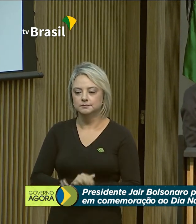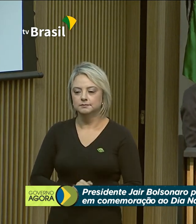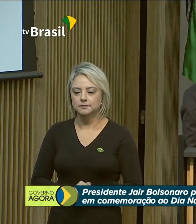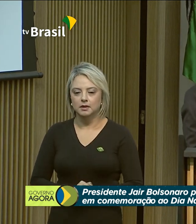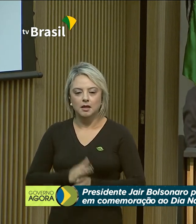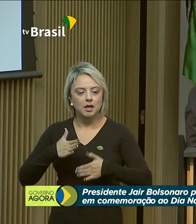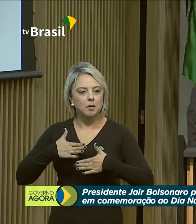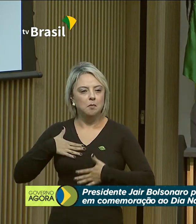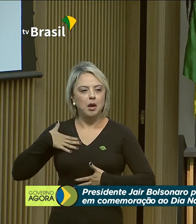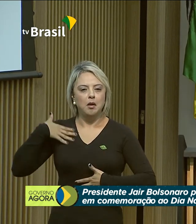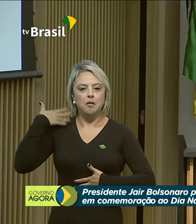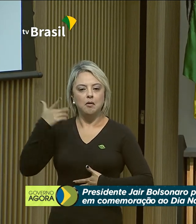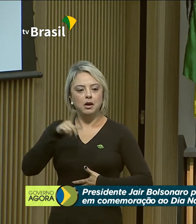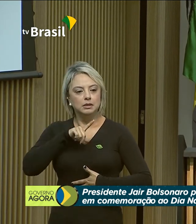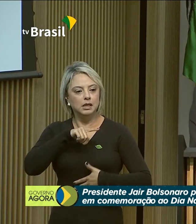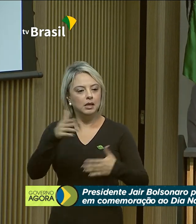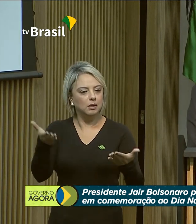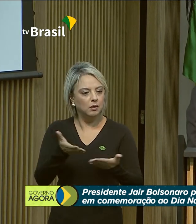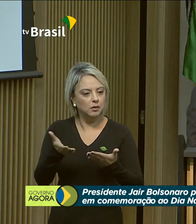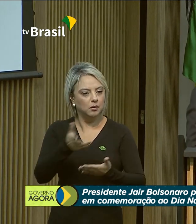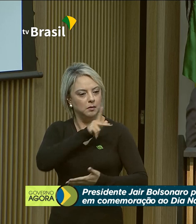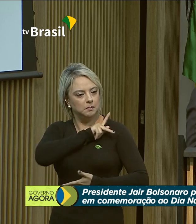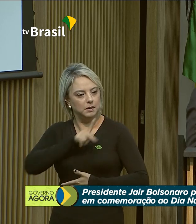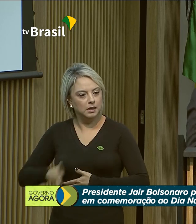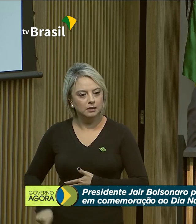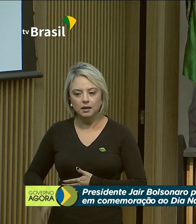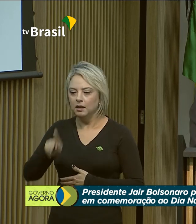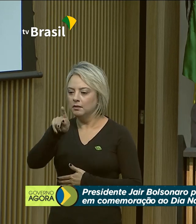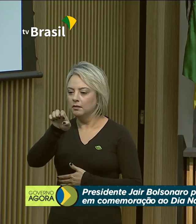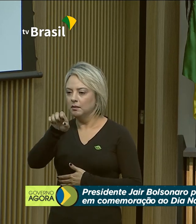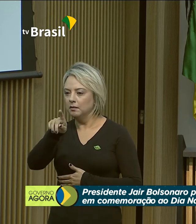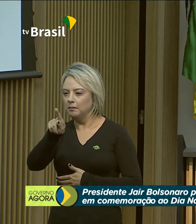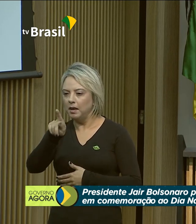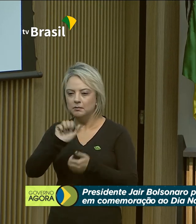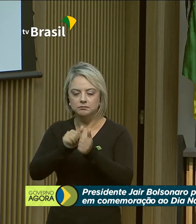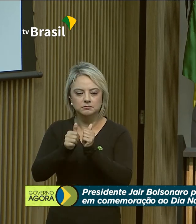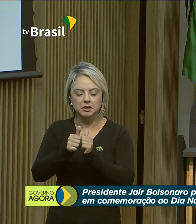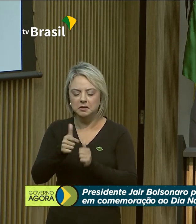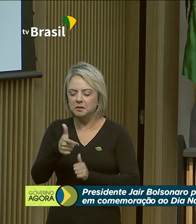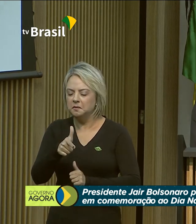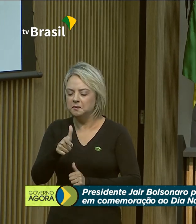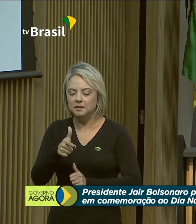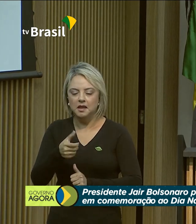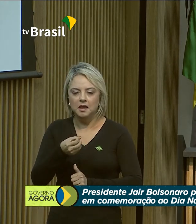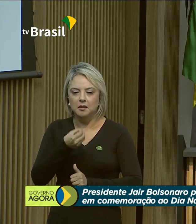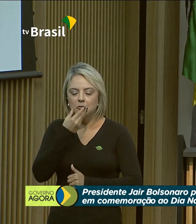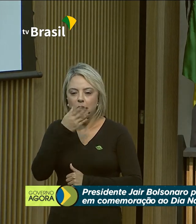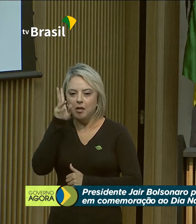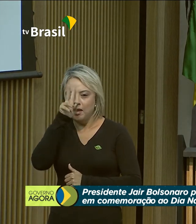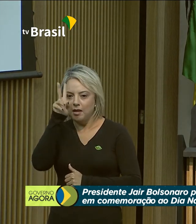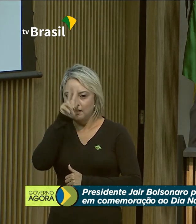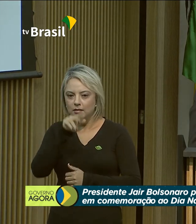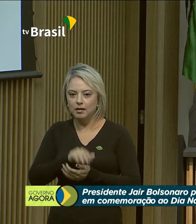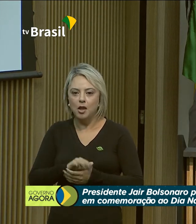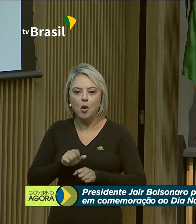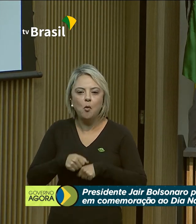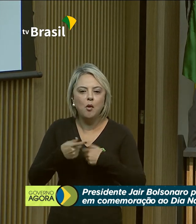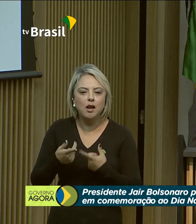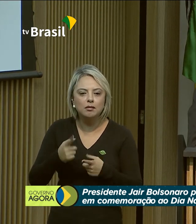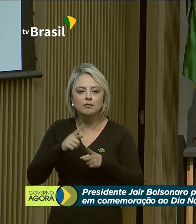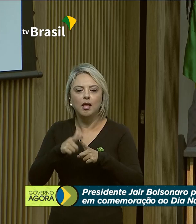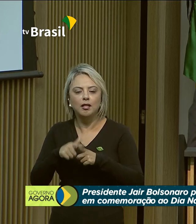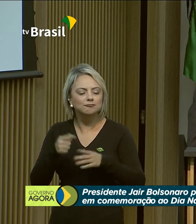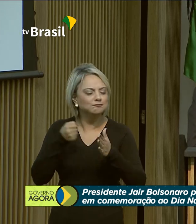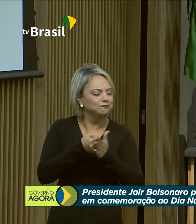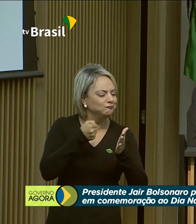uma honra ter hoje com o presidente, o Pepe. Não tenho boas recordações dele. Quantas vezes ele bateu